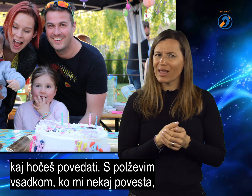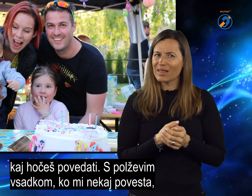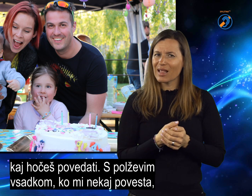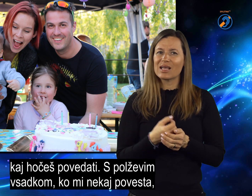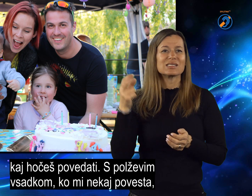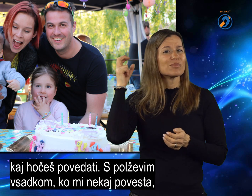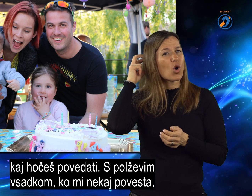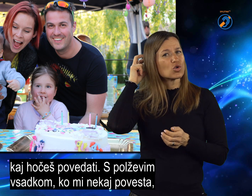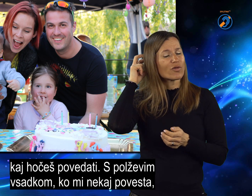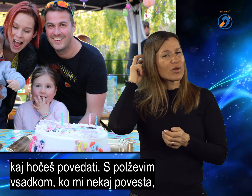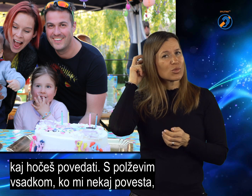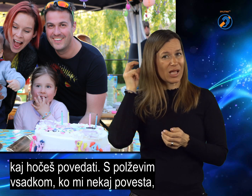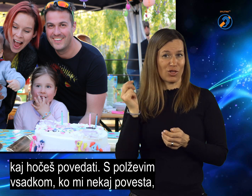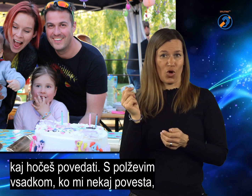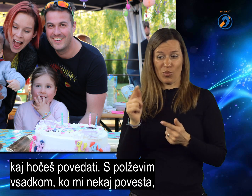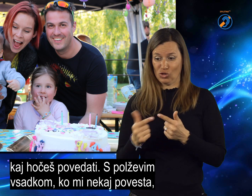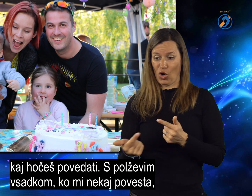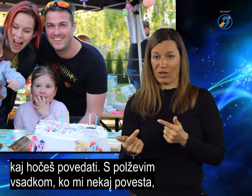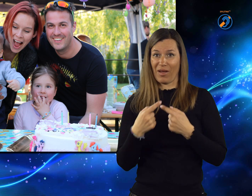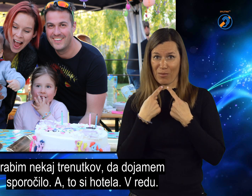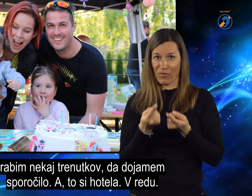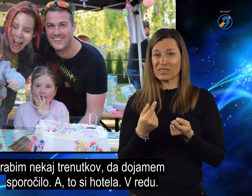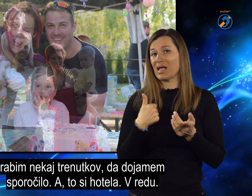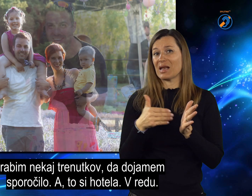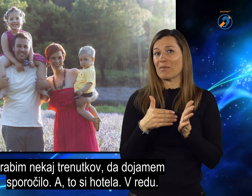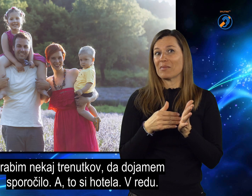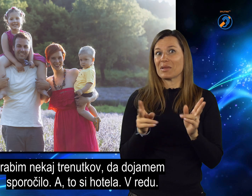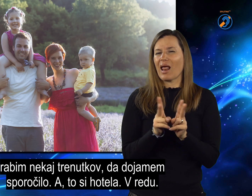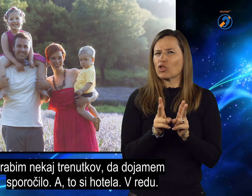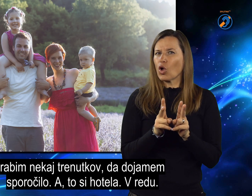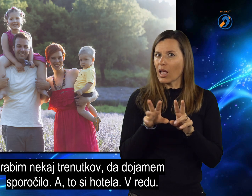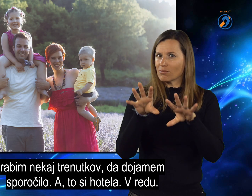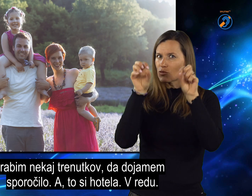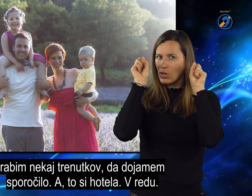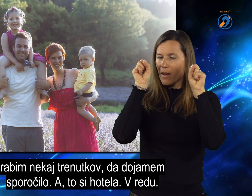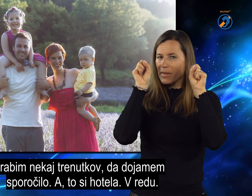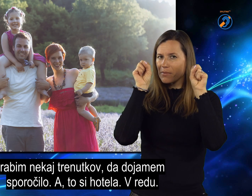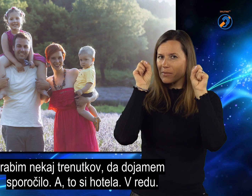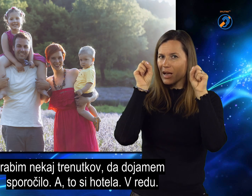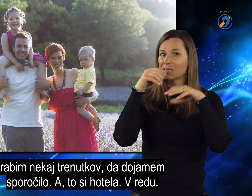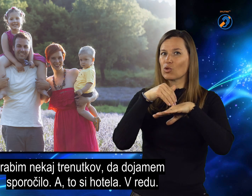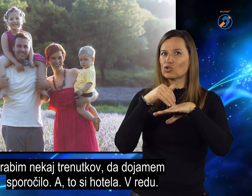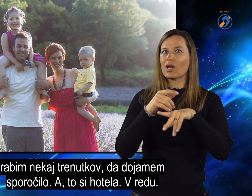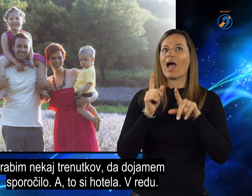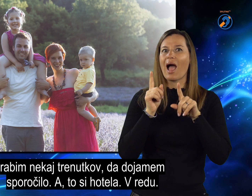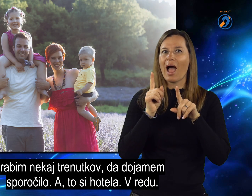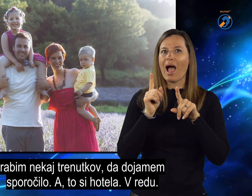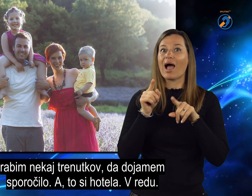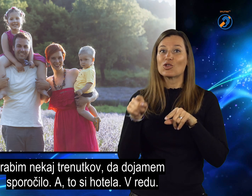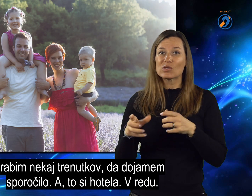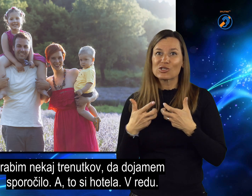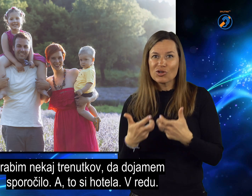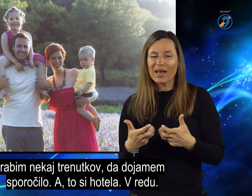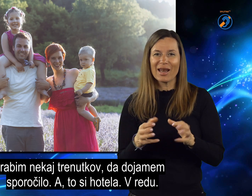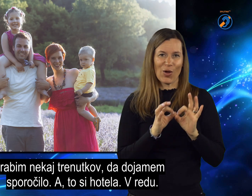povedati. S polžjim vsadkom, ko nekaj povedati, rabim nekaj trenutek, da dojamem splošino,